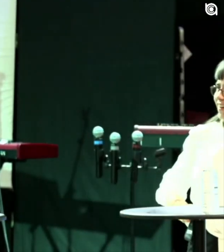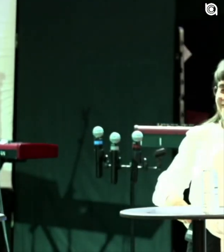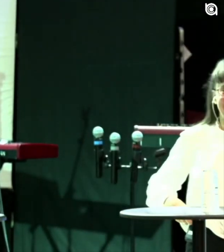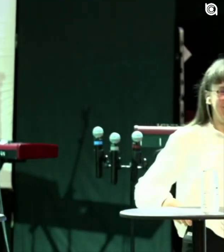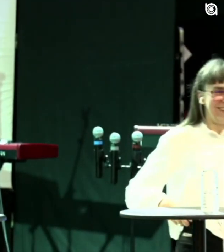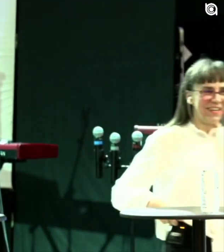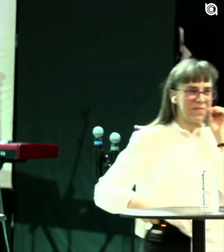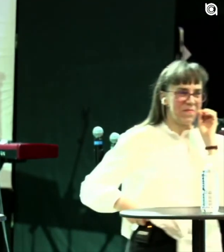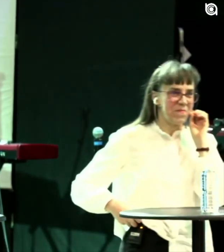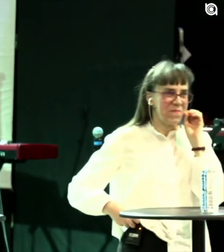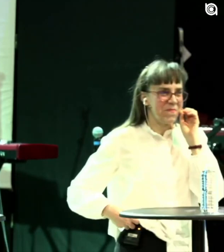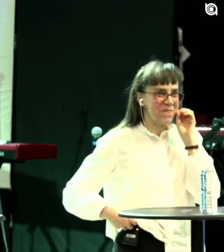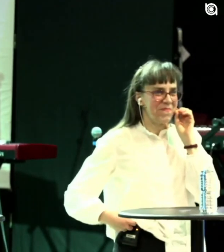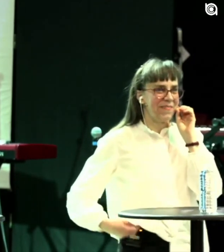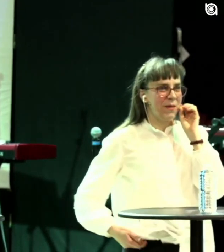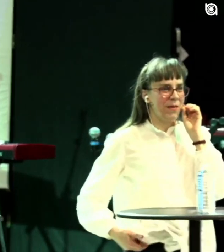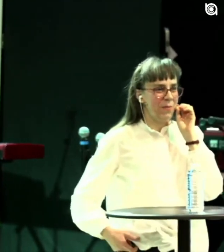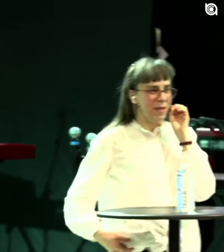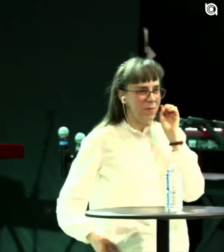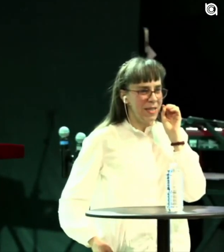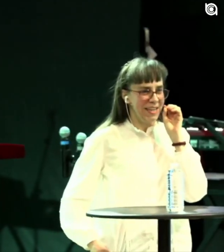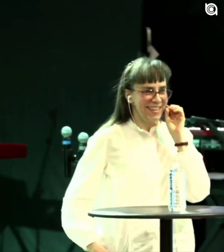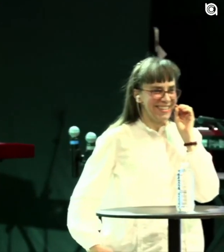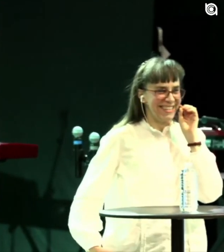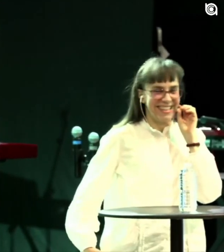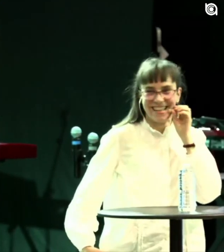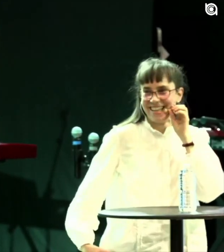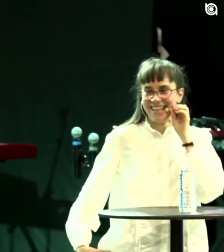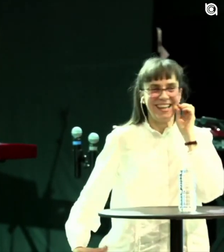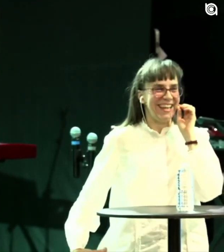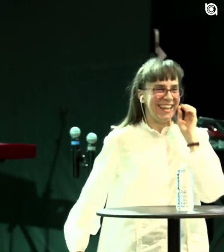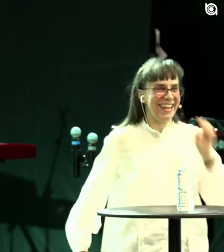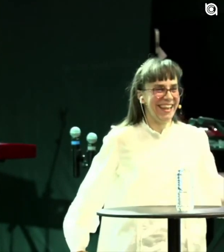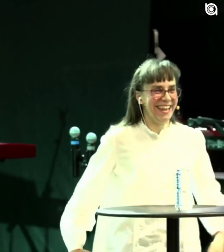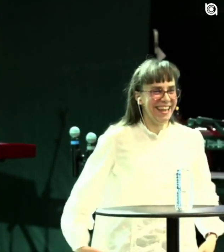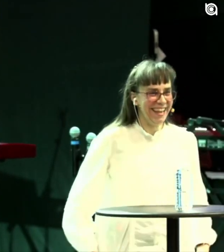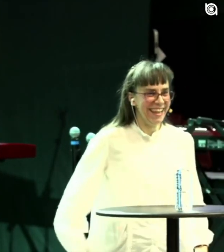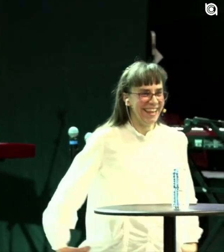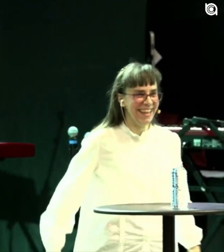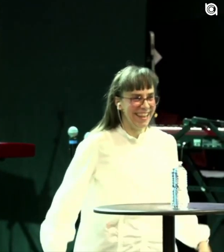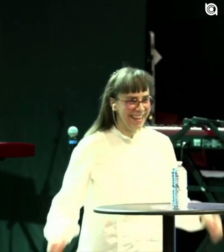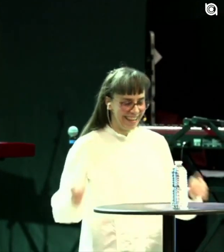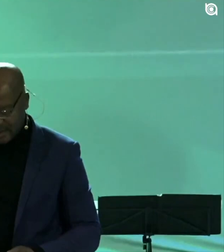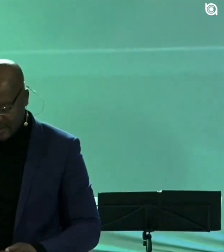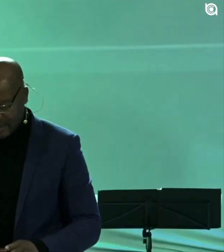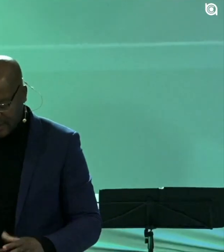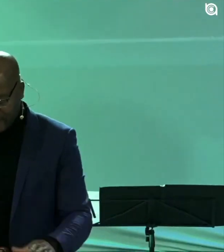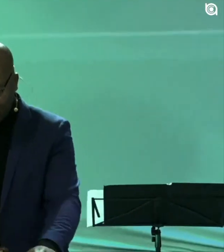Alléluia. Jésus, Jésus. Amen, amen, amen. Merci, Renaud. Hello. Gloire à Dieu. Amen.